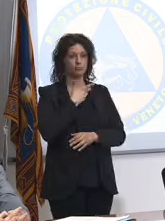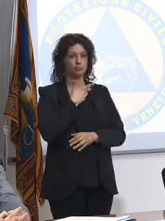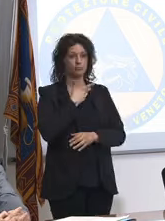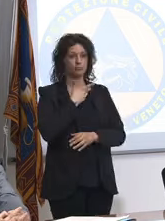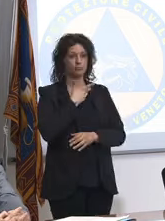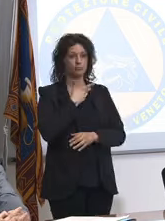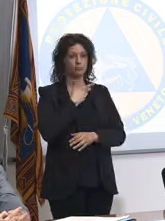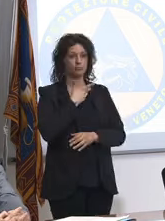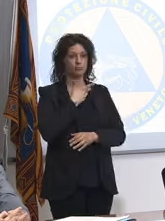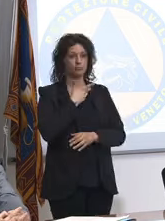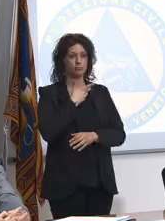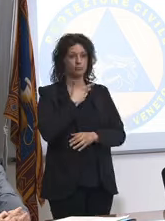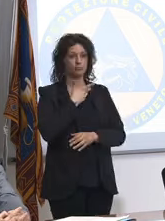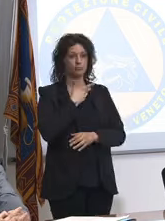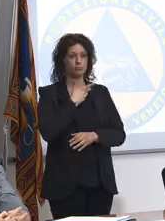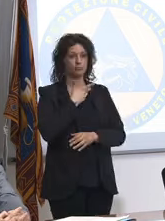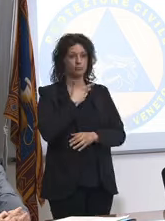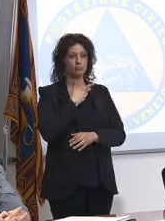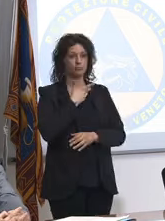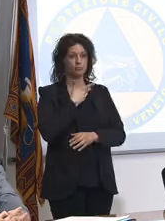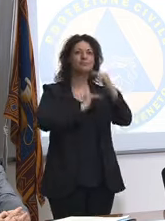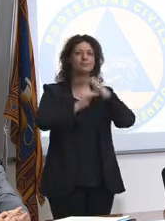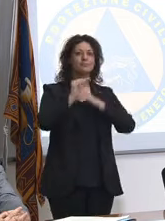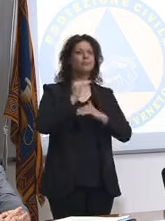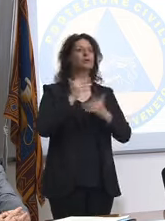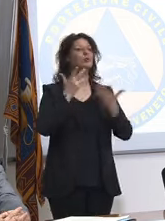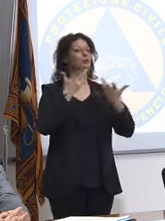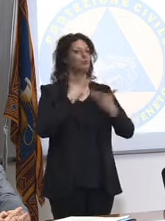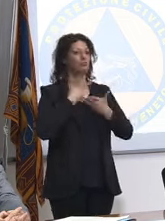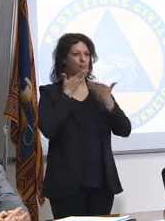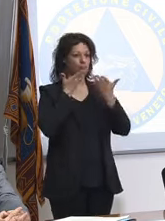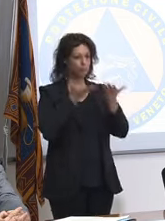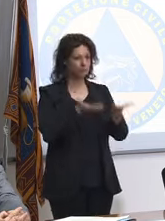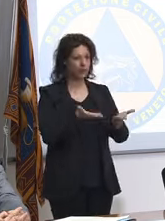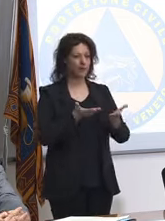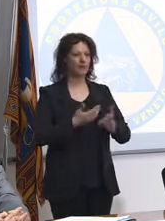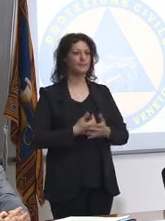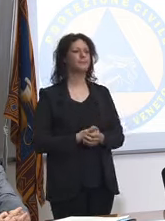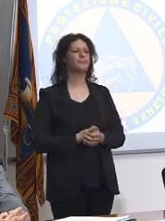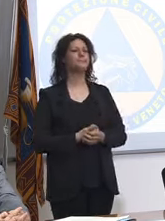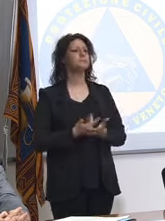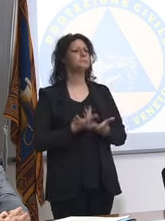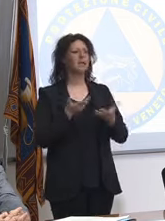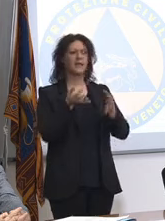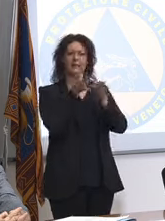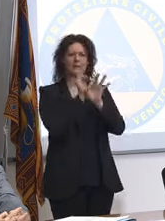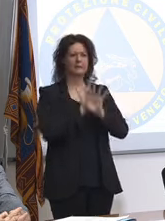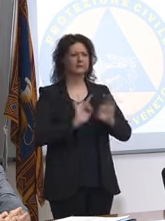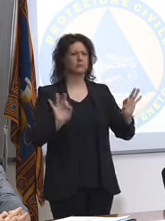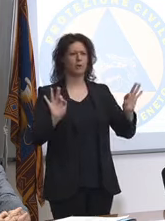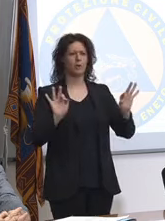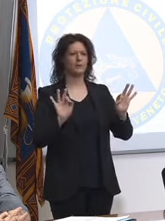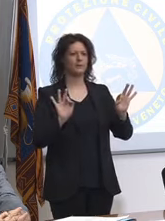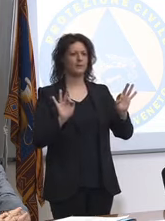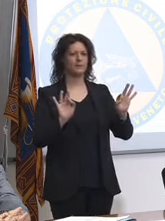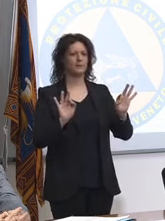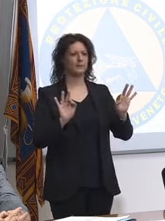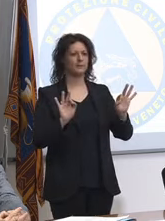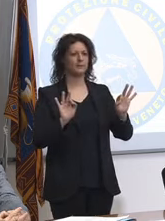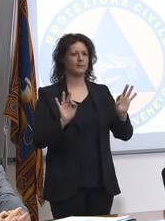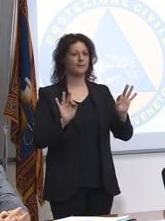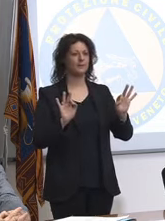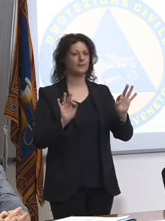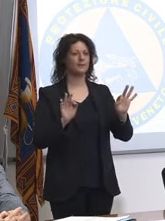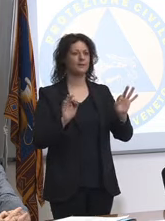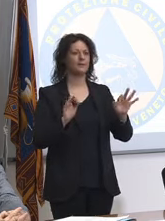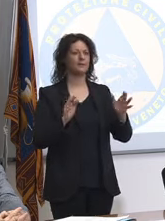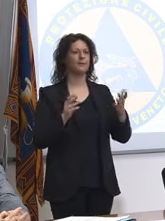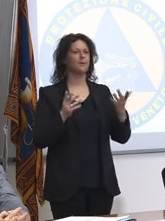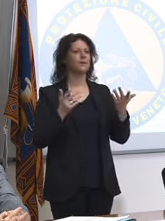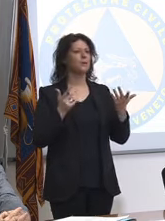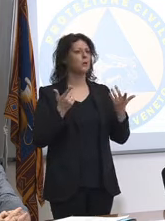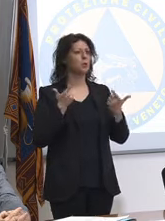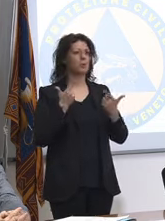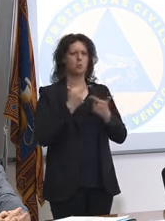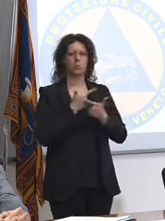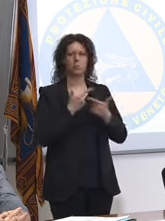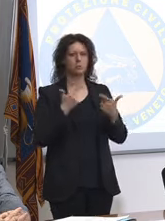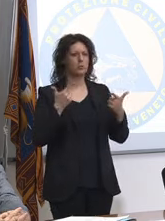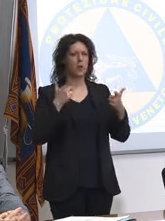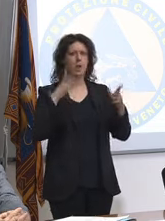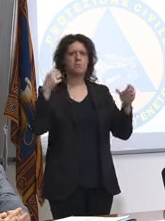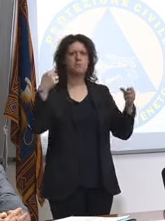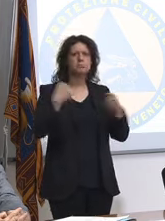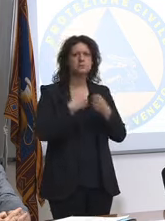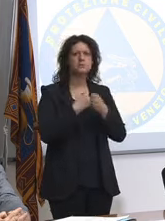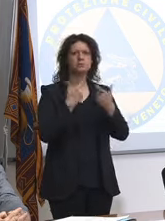quindi non mi sto inventando nulla, sono disponibili, non c'è nessun tipo di contrasto, non c'è nessun tipo